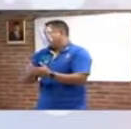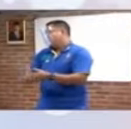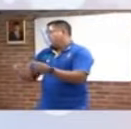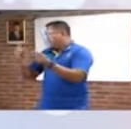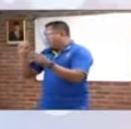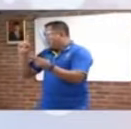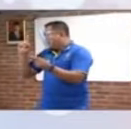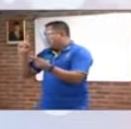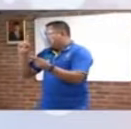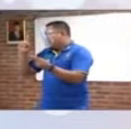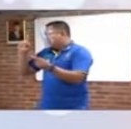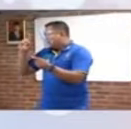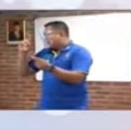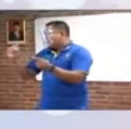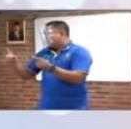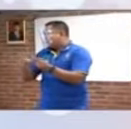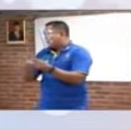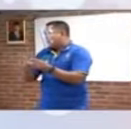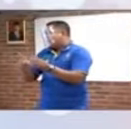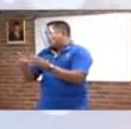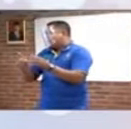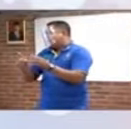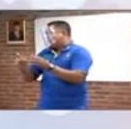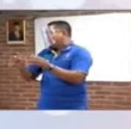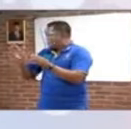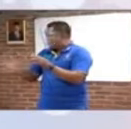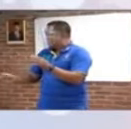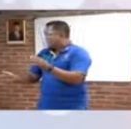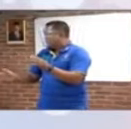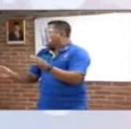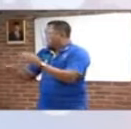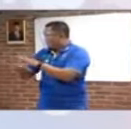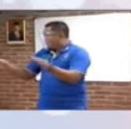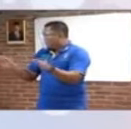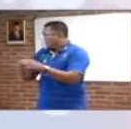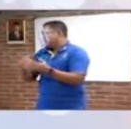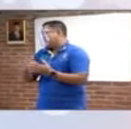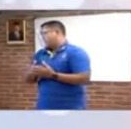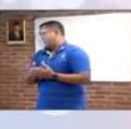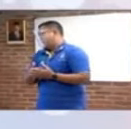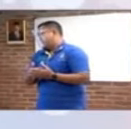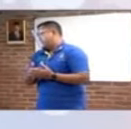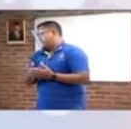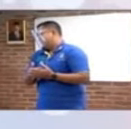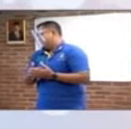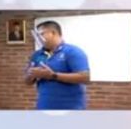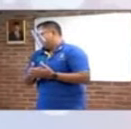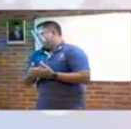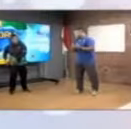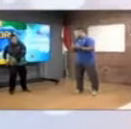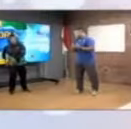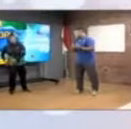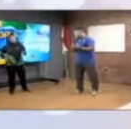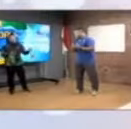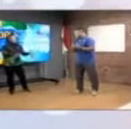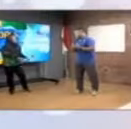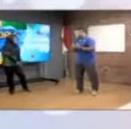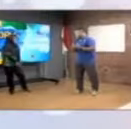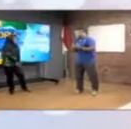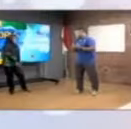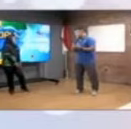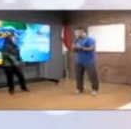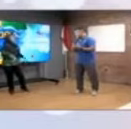itu boleh salah satu kaki atau maksudnya salah satu tertentu atau terserah? Boleh menggunakan kaki sebelah kanan